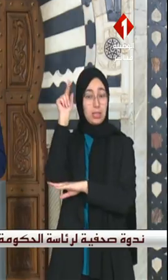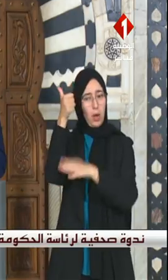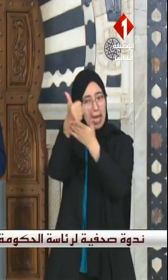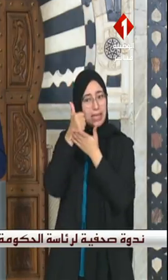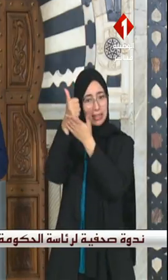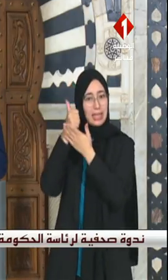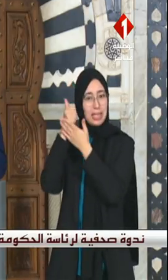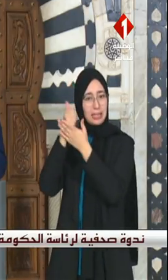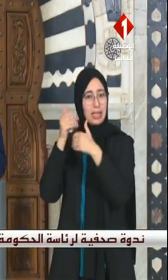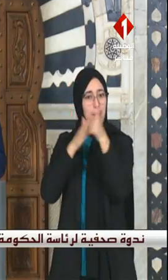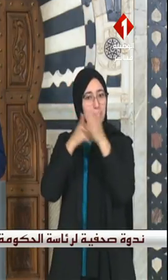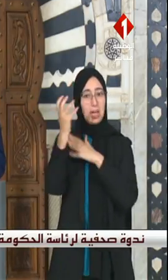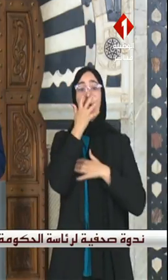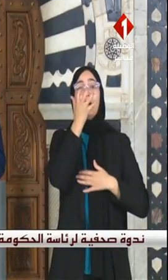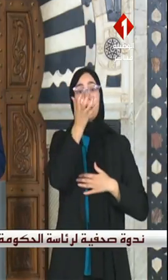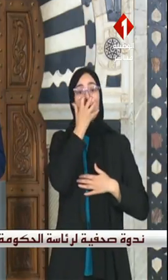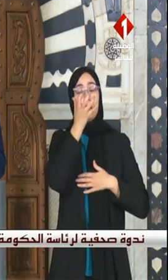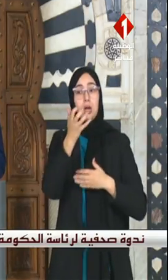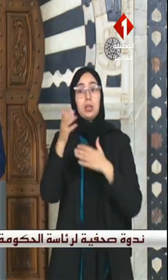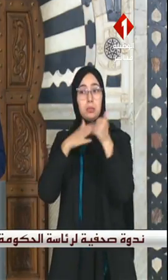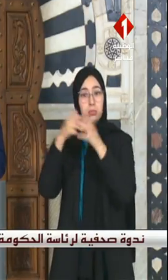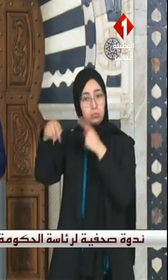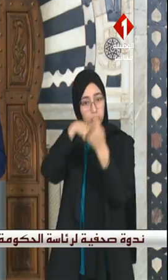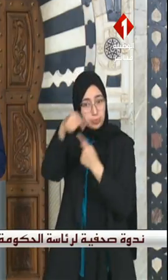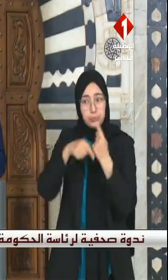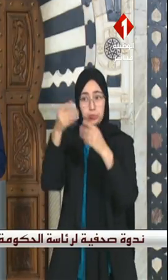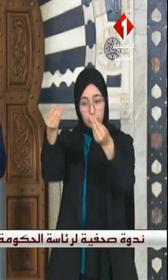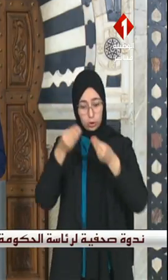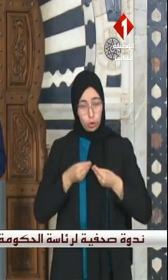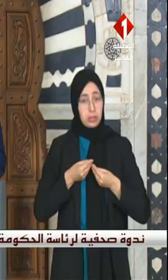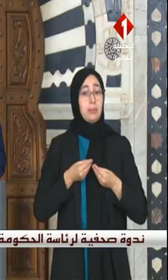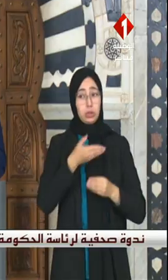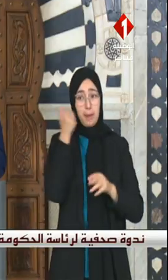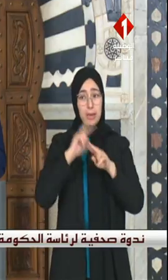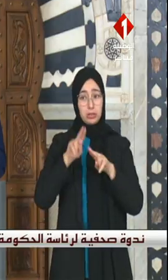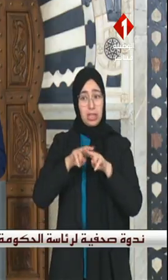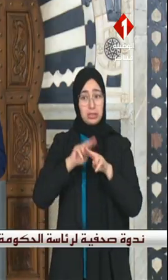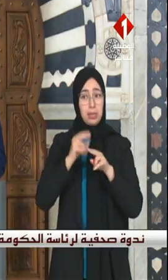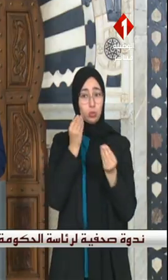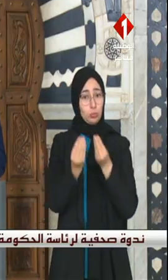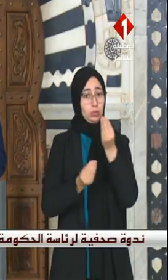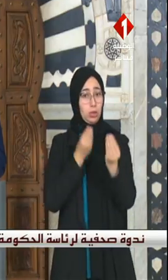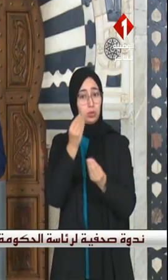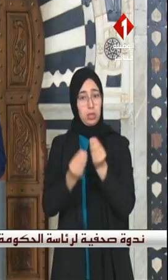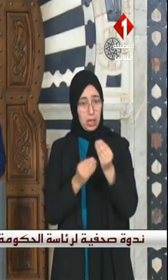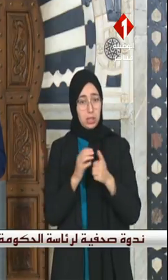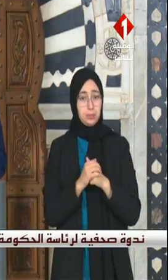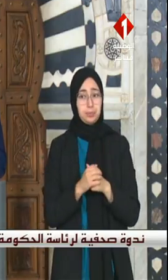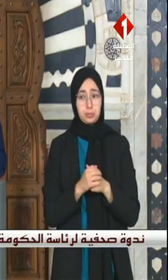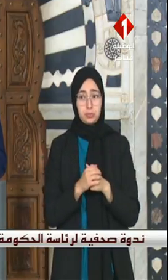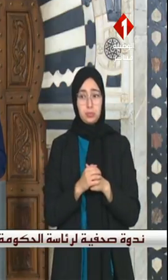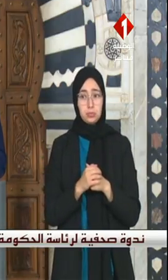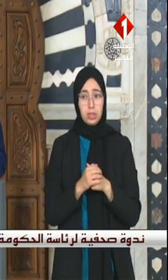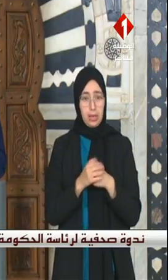مشكورة مدنا بآلات التنفس دوريا، وقاعدين نطور في قدراتنا إلى الوصول إلى الحد اللي حشنا